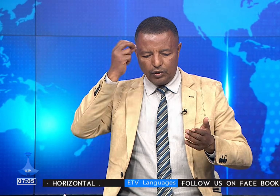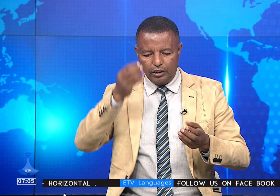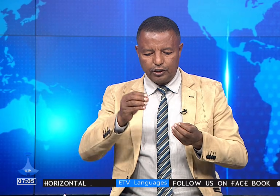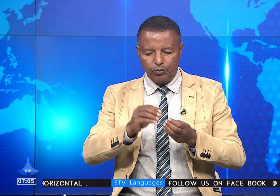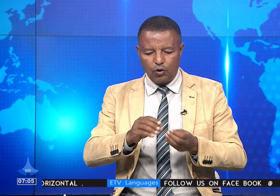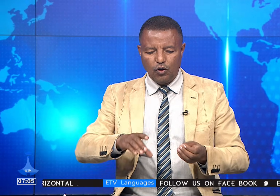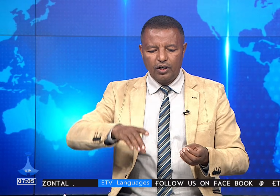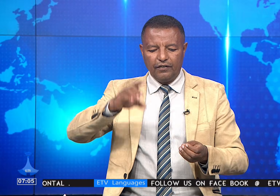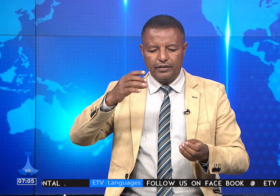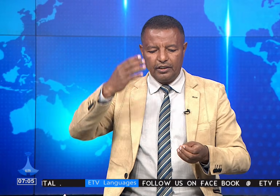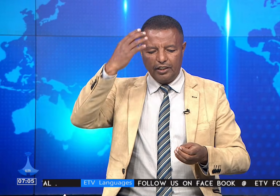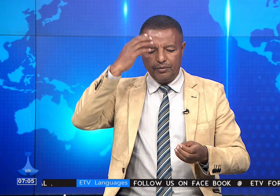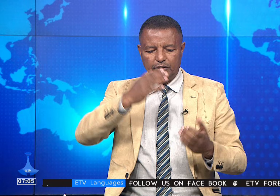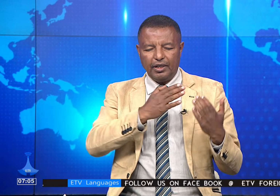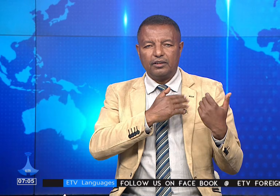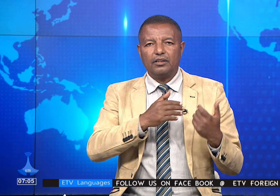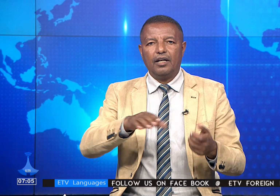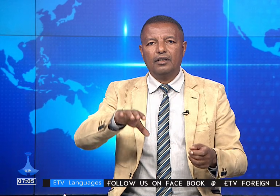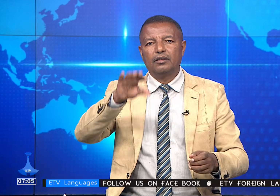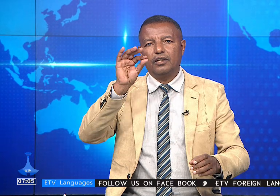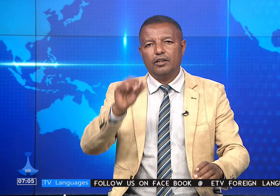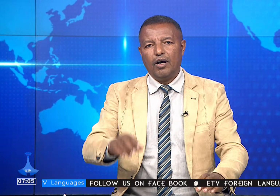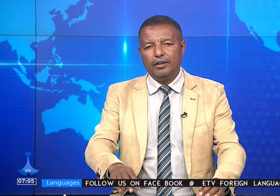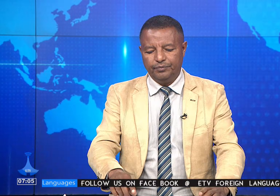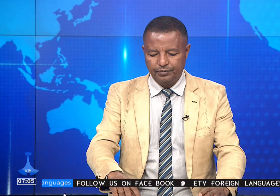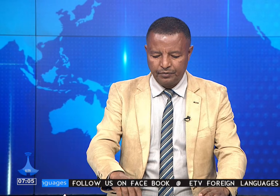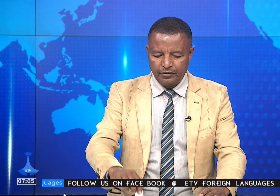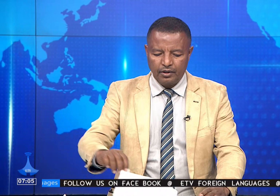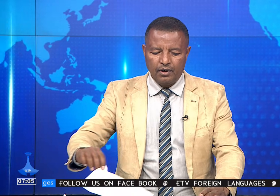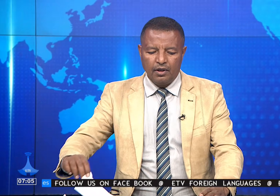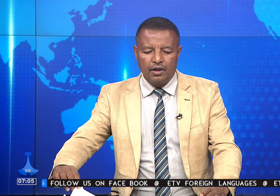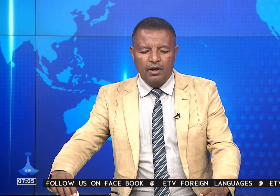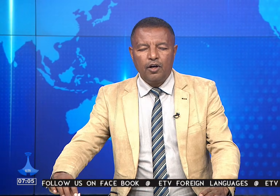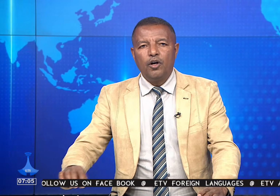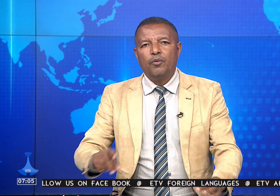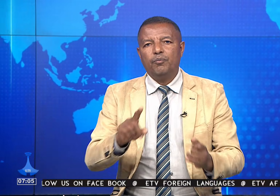ታደሰ ወረደ ጨምሮ ከፍተኛ የመንግስት ባለስልጣናት ተገኝተዋል።